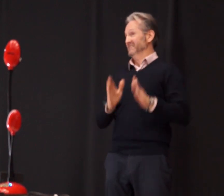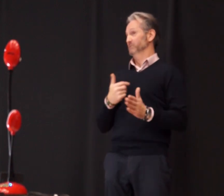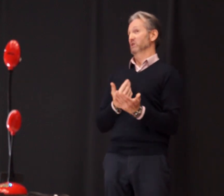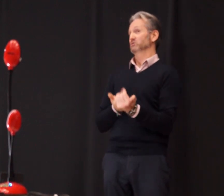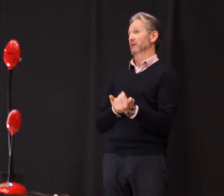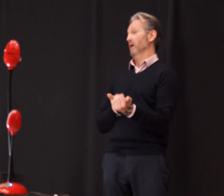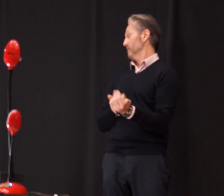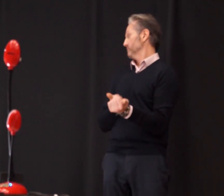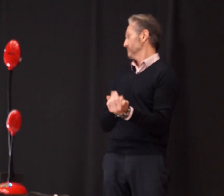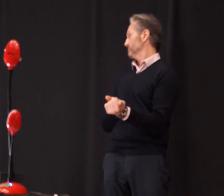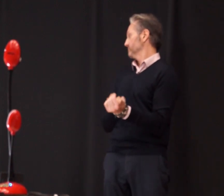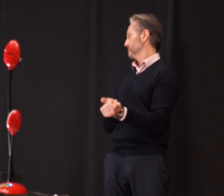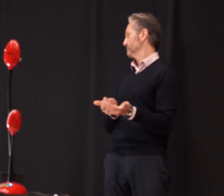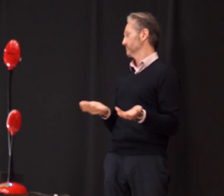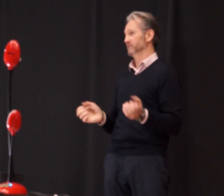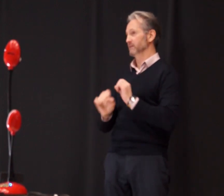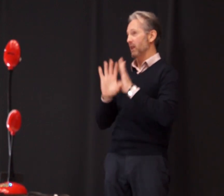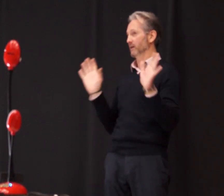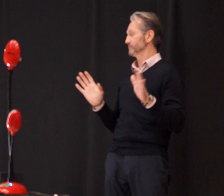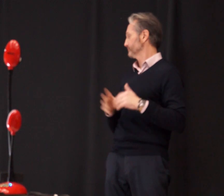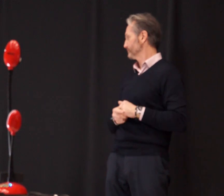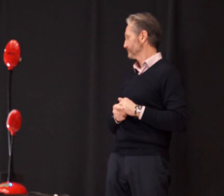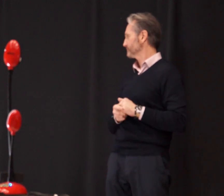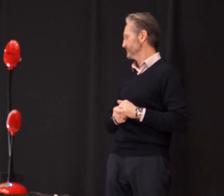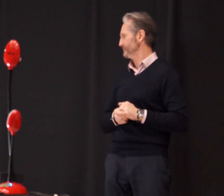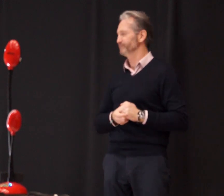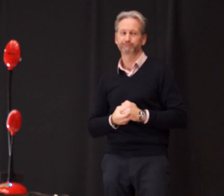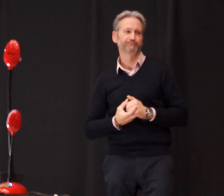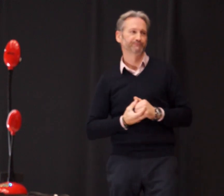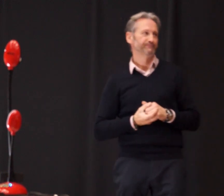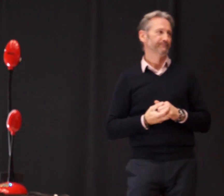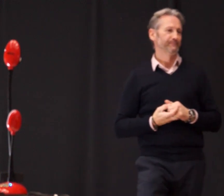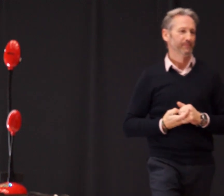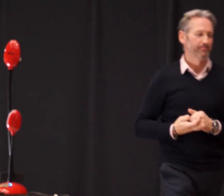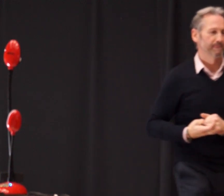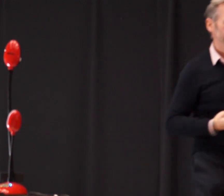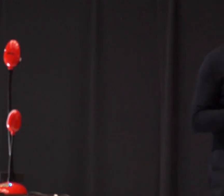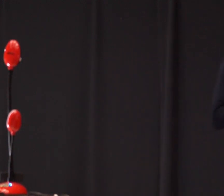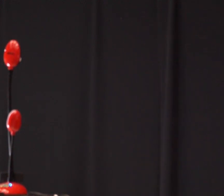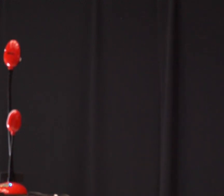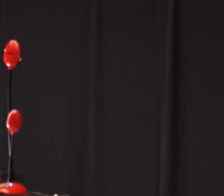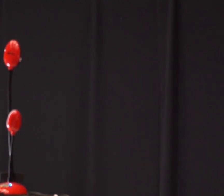ouverte à IRIS. On attend juste les feux verts de tout le monde pour pouvoir se lancer.